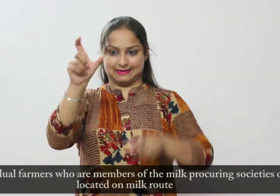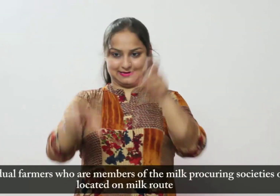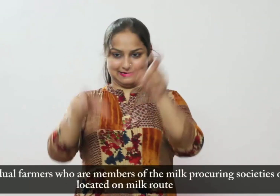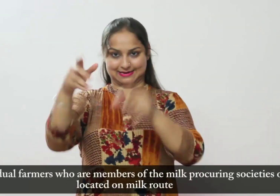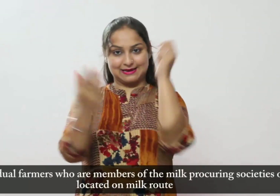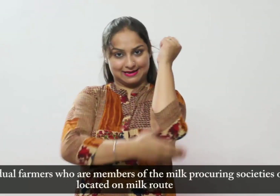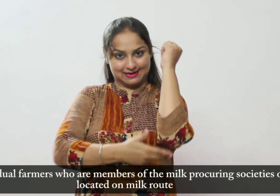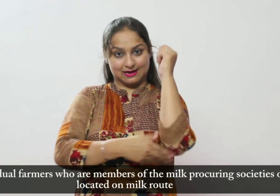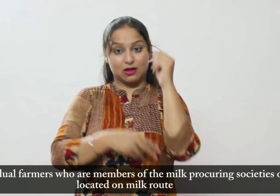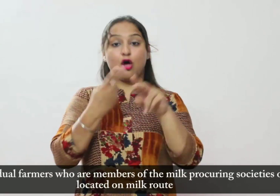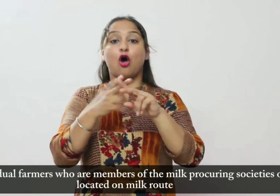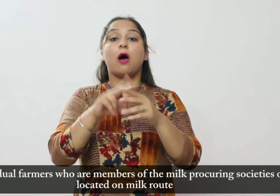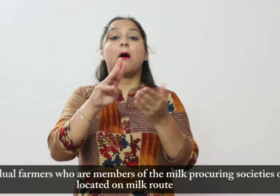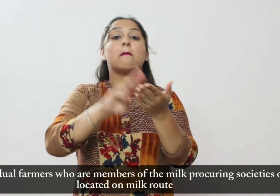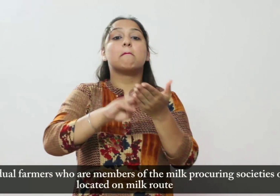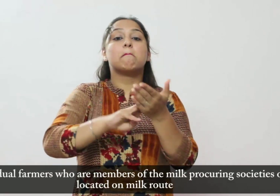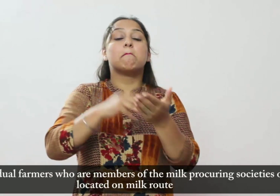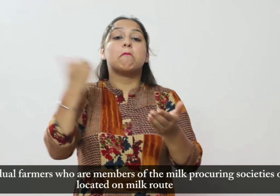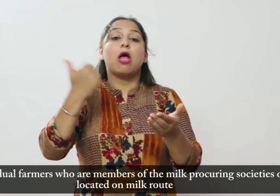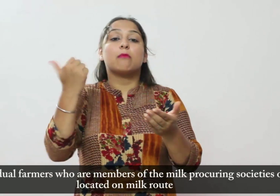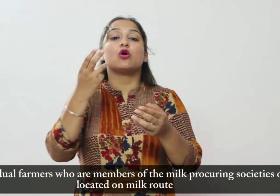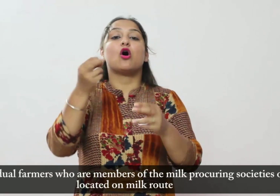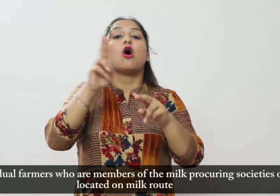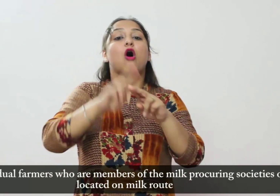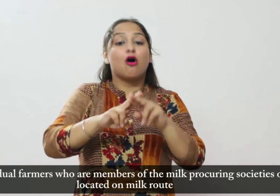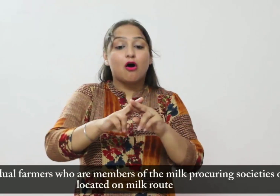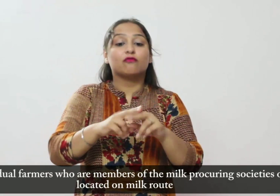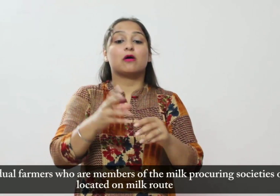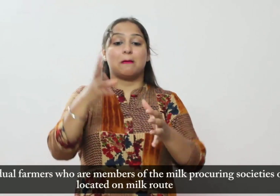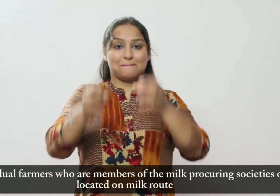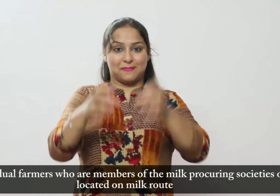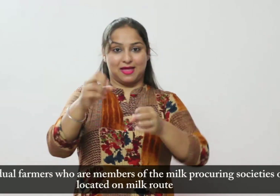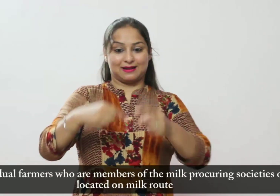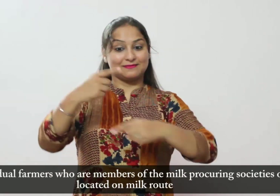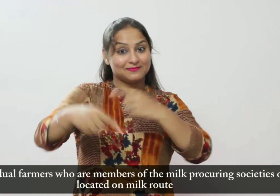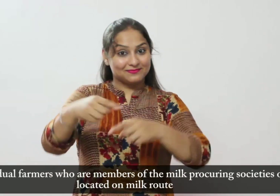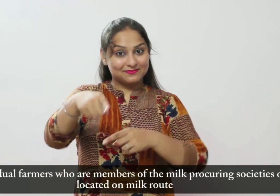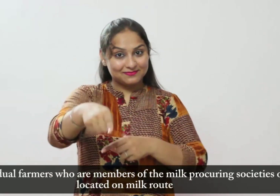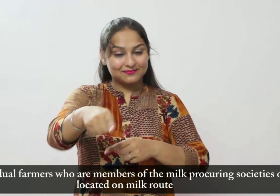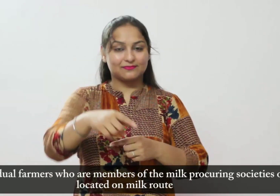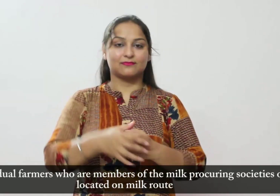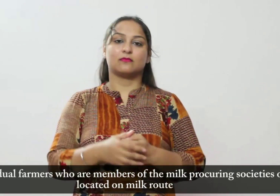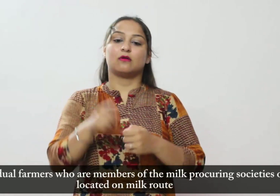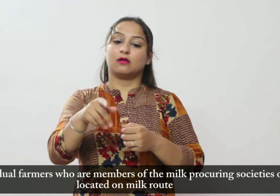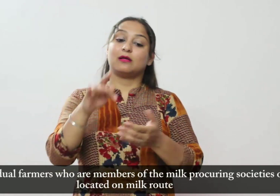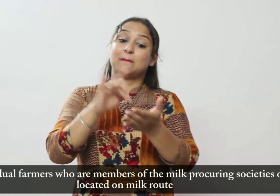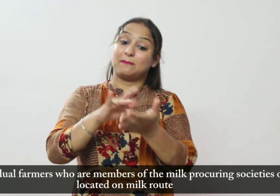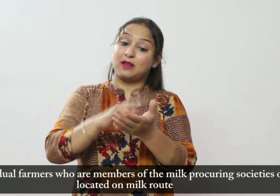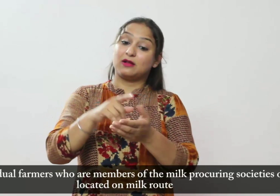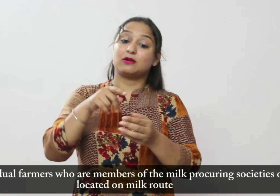व्यक्तिगत किसान जो दूध की खरीद करने वाले समाजों के सदस्य हैं, वे दूध मार्ग पर स्थित